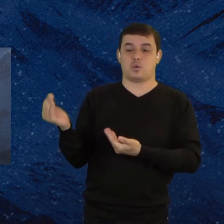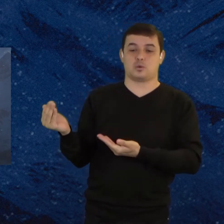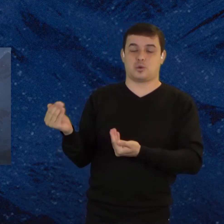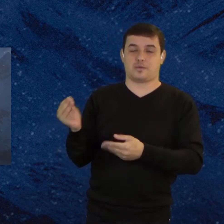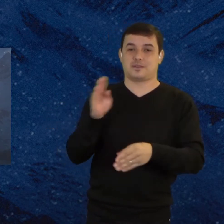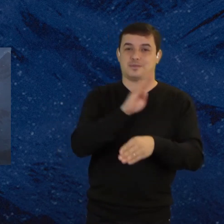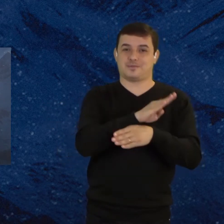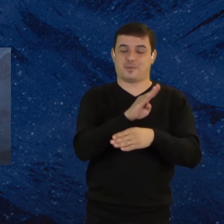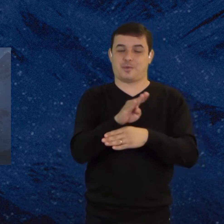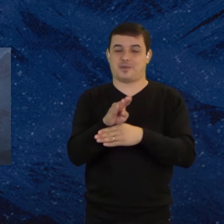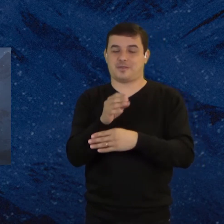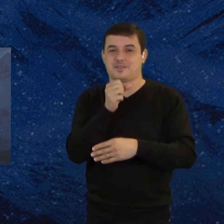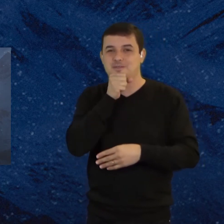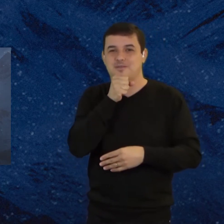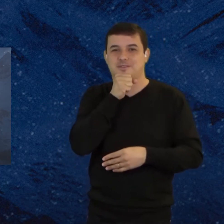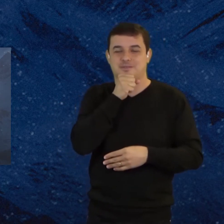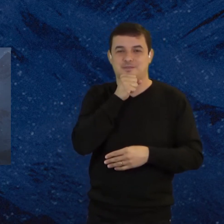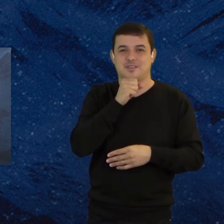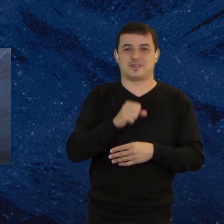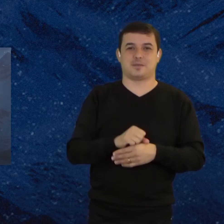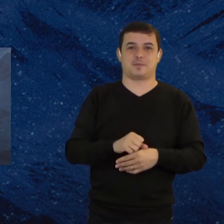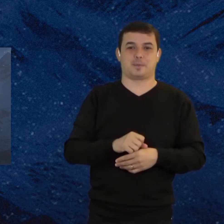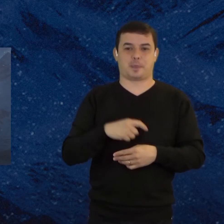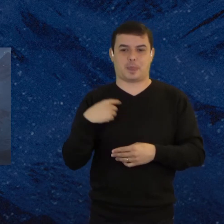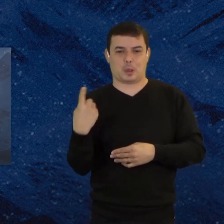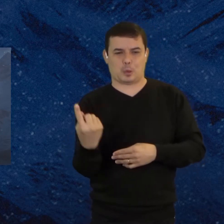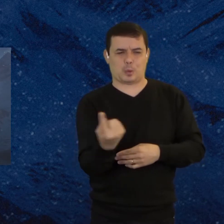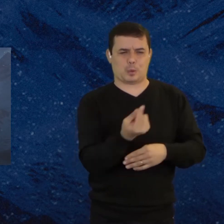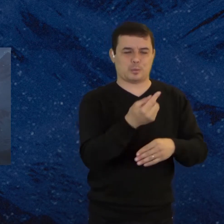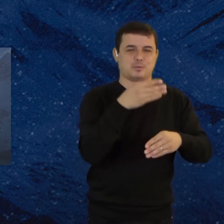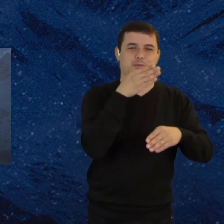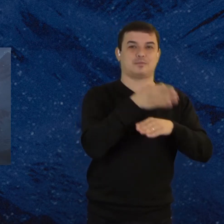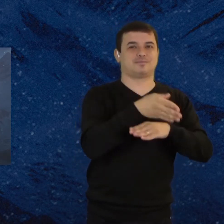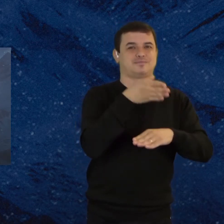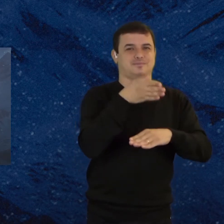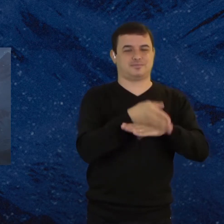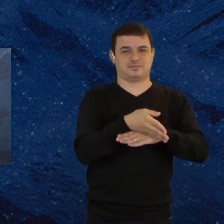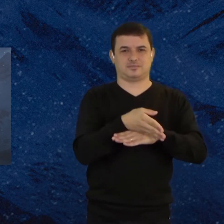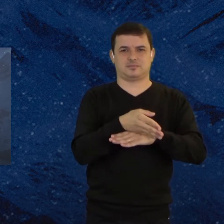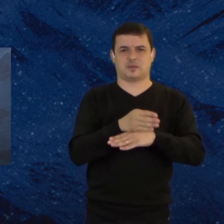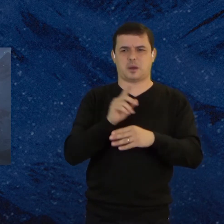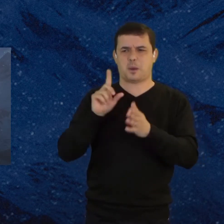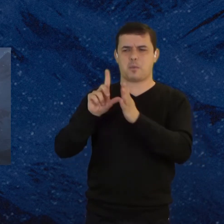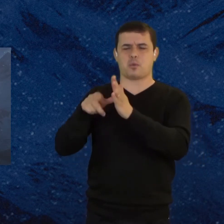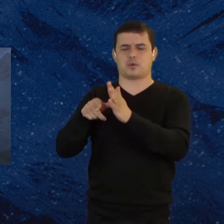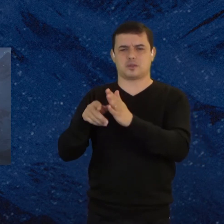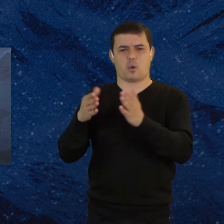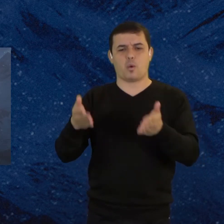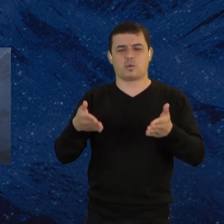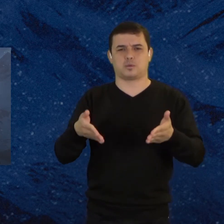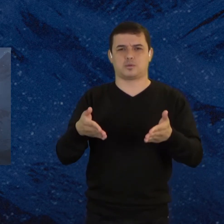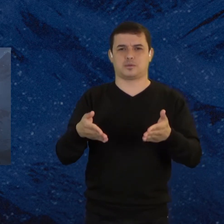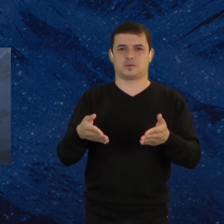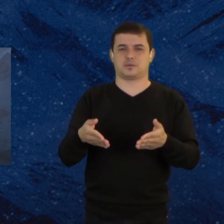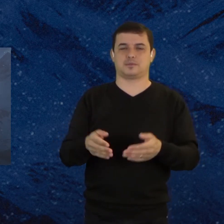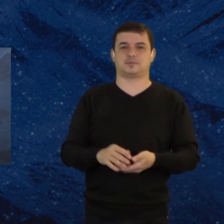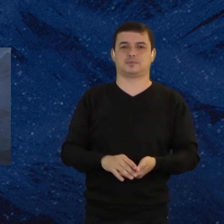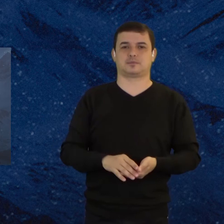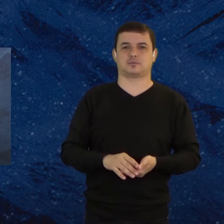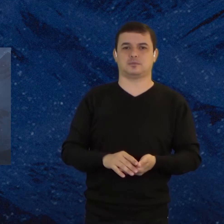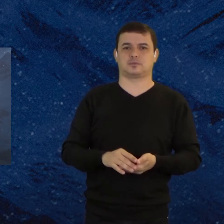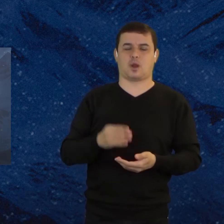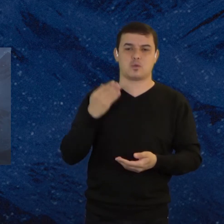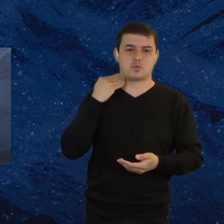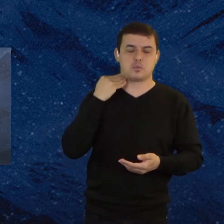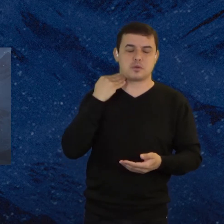forma, todos poderão participar. Faça isso, não deixe para depois, tá bom? Se você tiver que ir ao banco